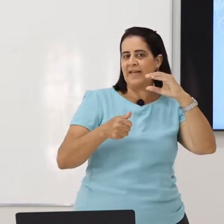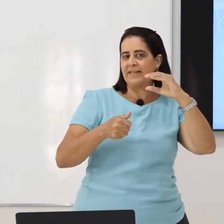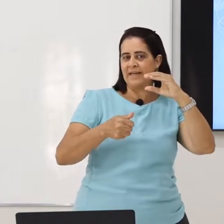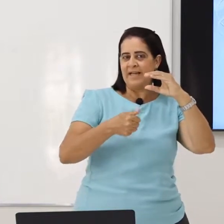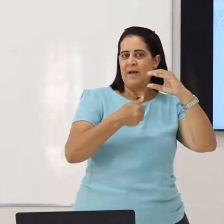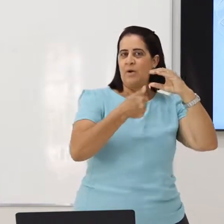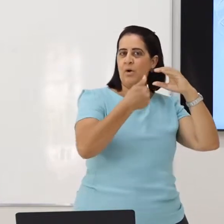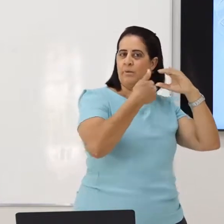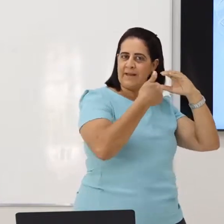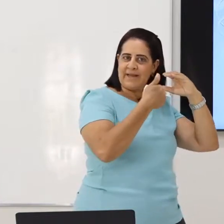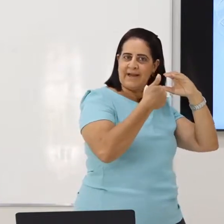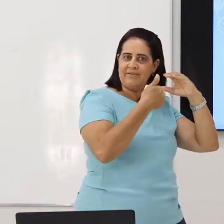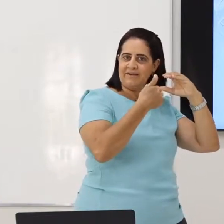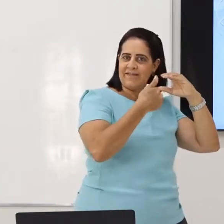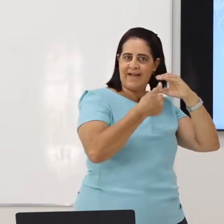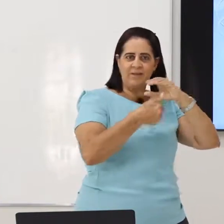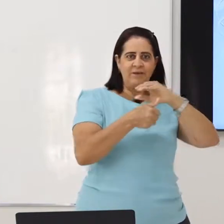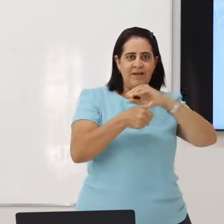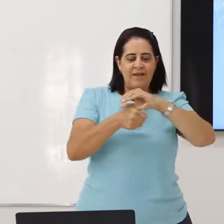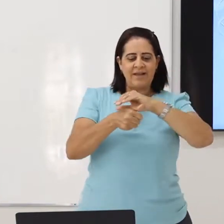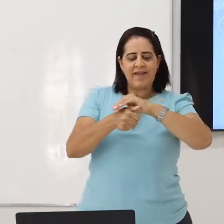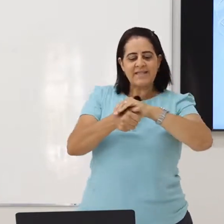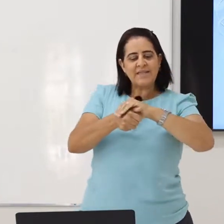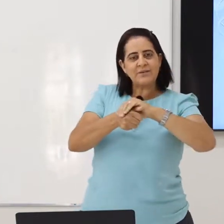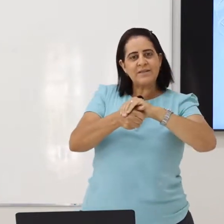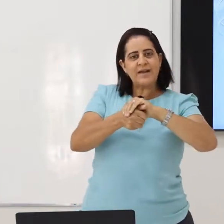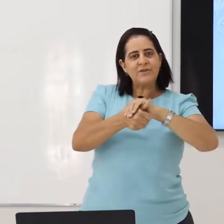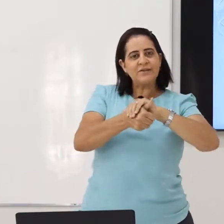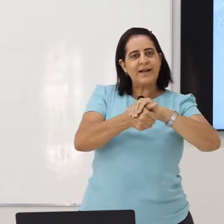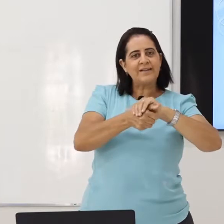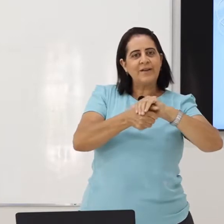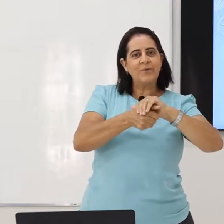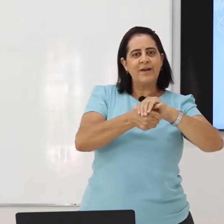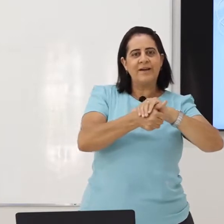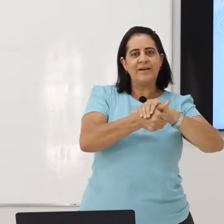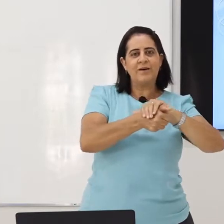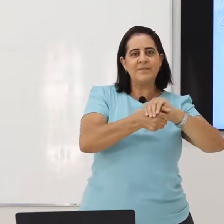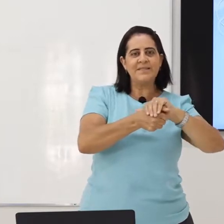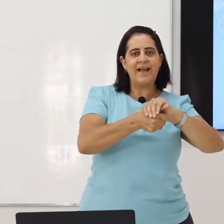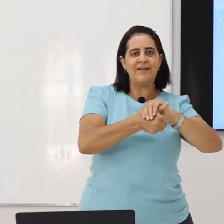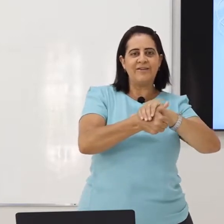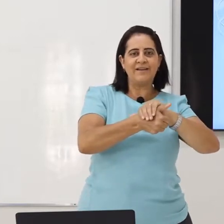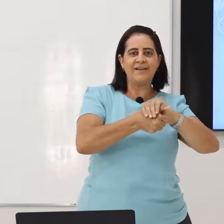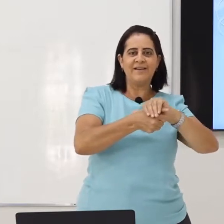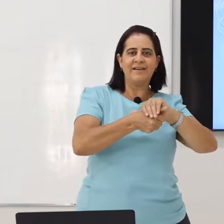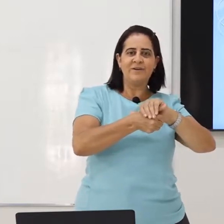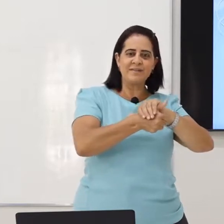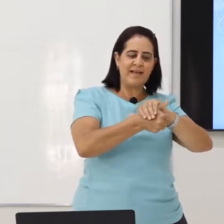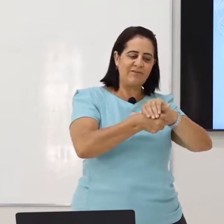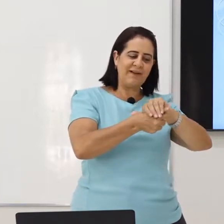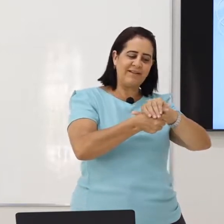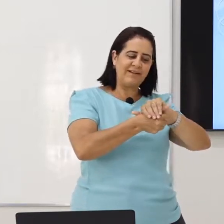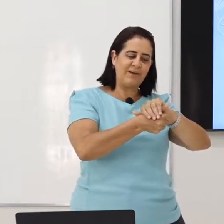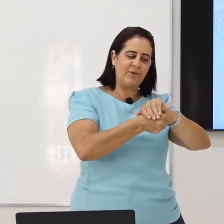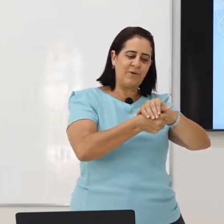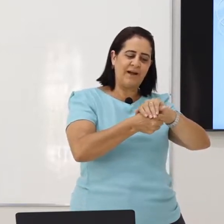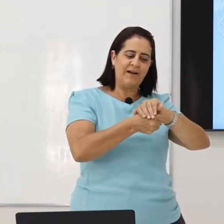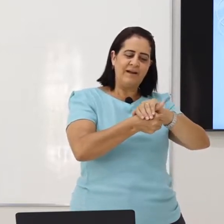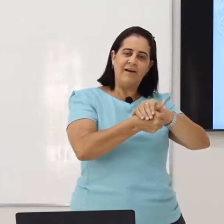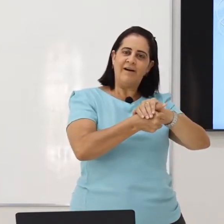direita com o polegar levantado e esse é o sinal de tartaruga. Observe. Consegue ver a tartaruga? Olha